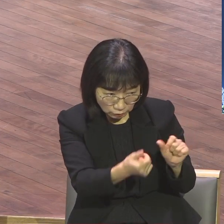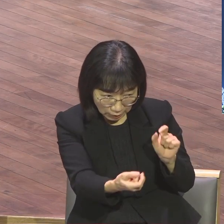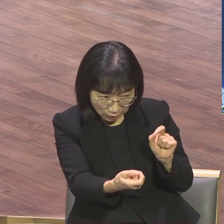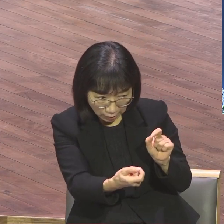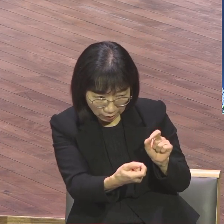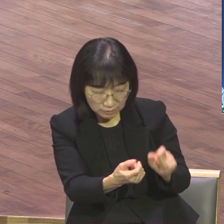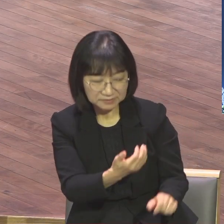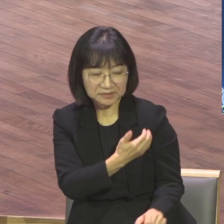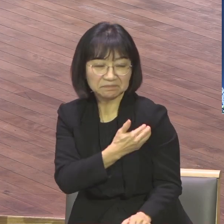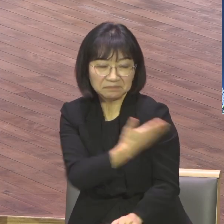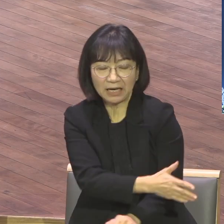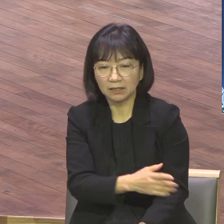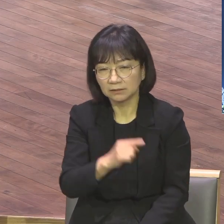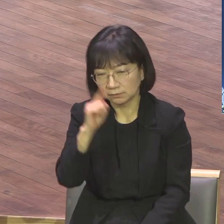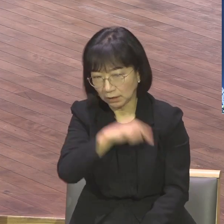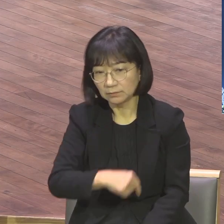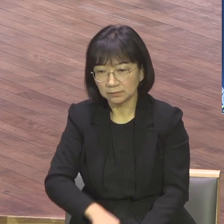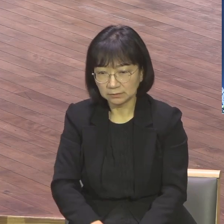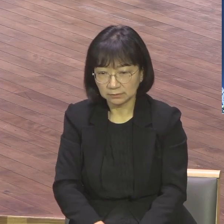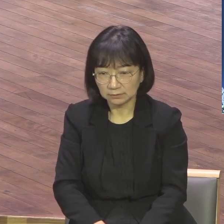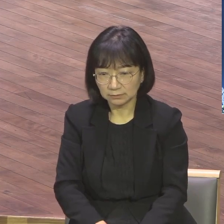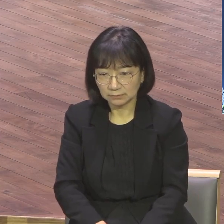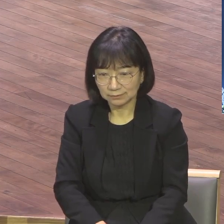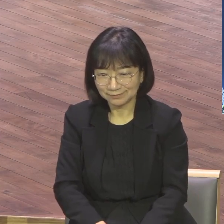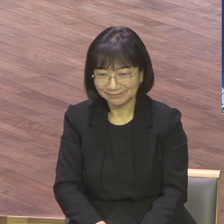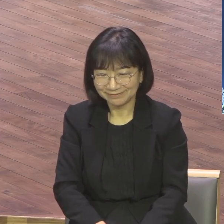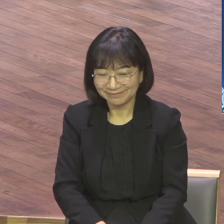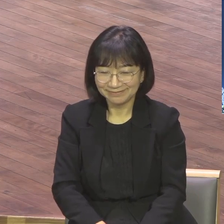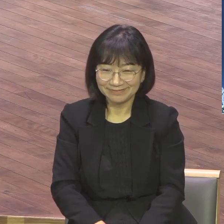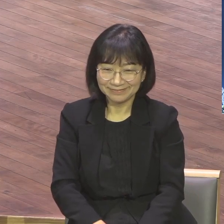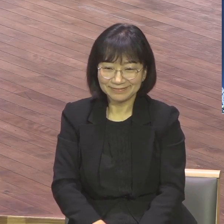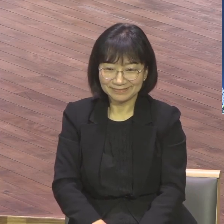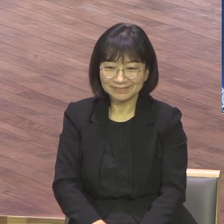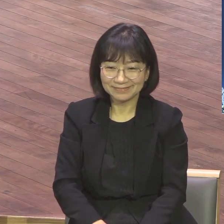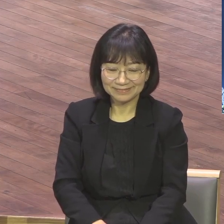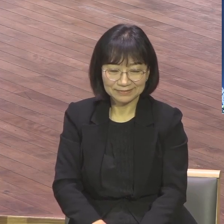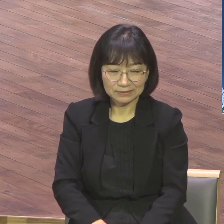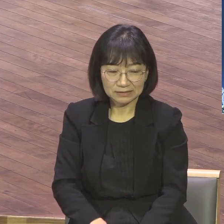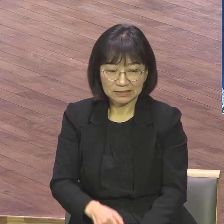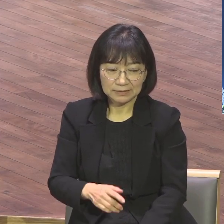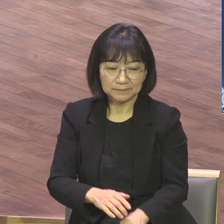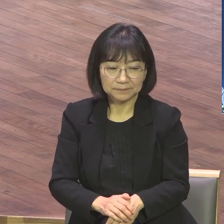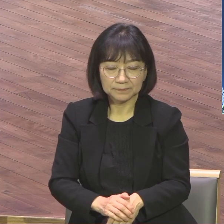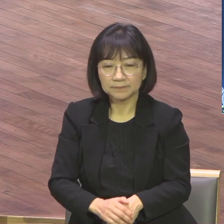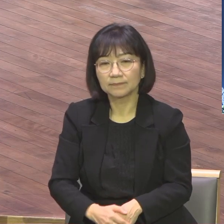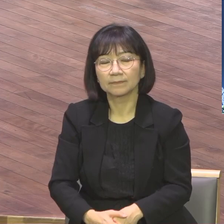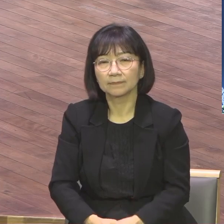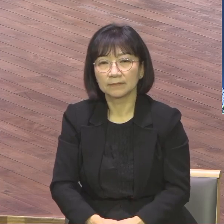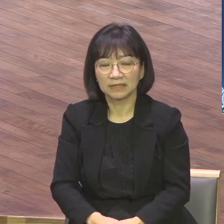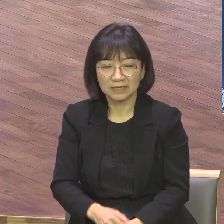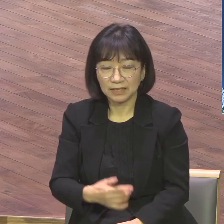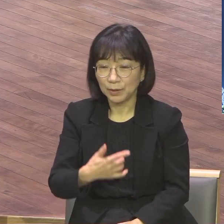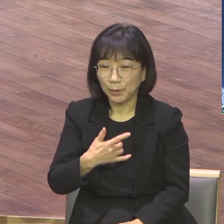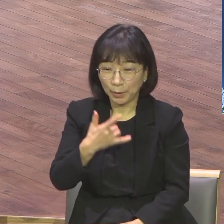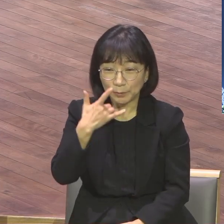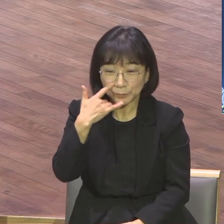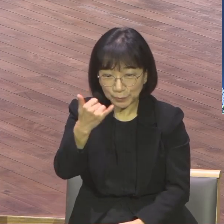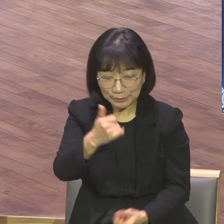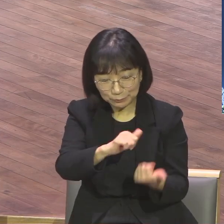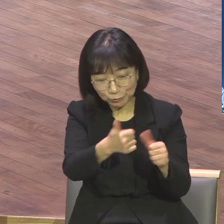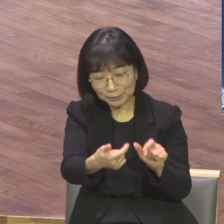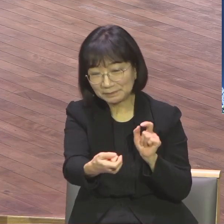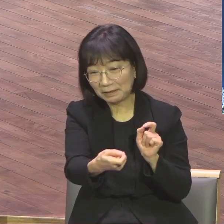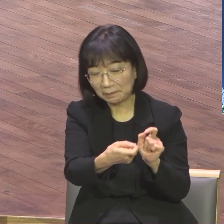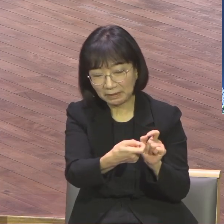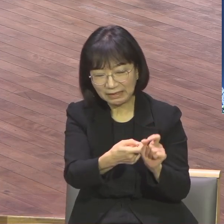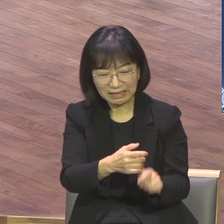우리가 신앙생활하면서 놓지 말아야 할 메시지지요. 근데 죽도록 놔두는 거. 부모가 뭐 지옥 가든 천당 가든 난